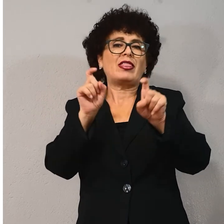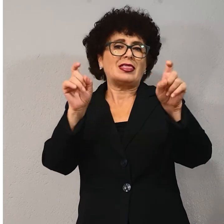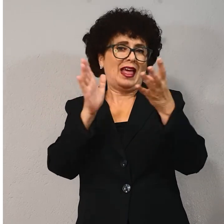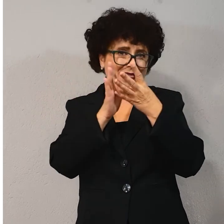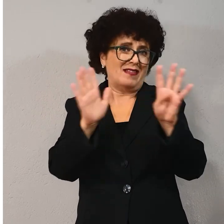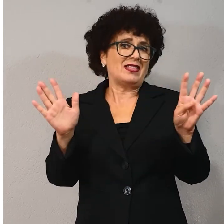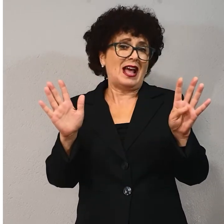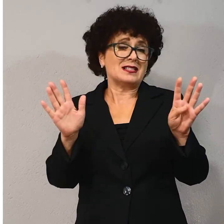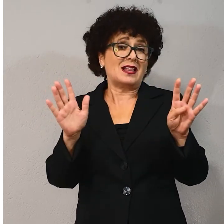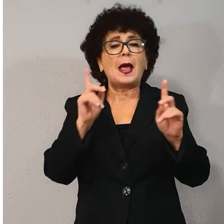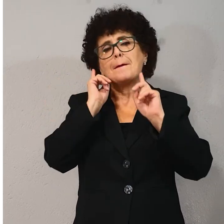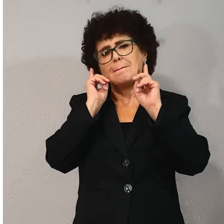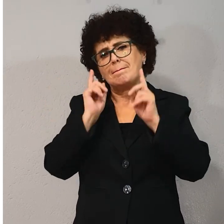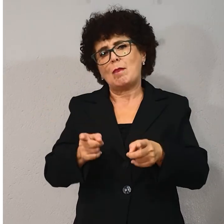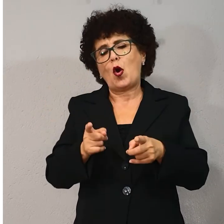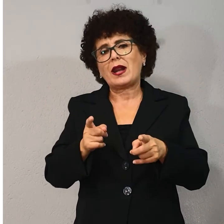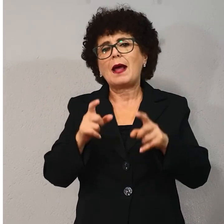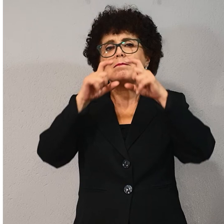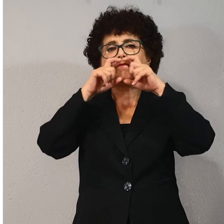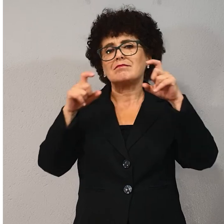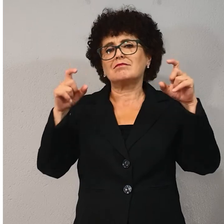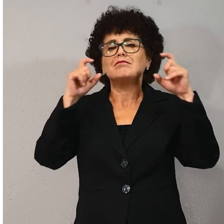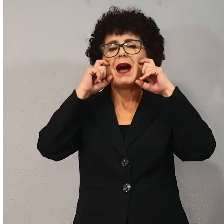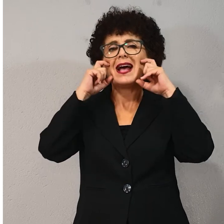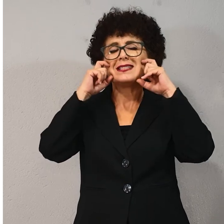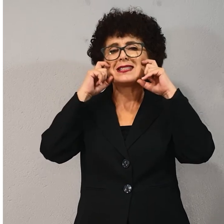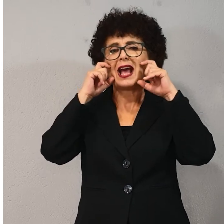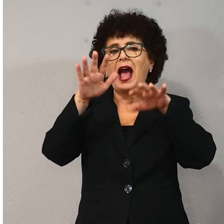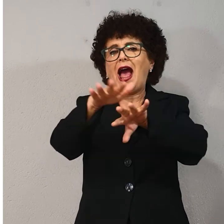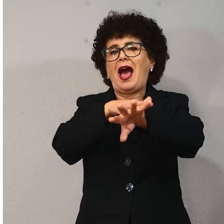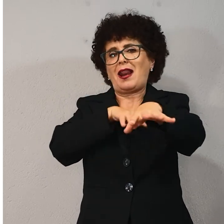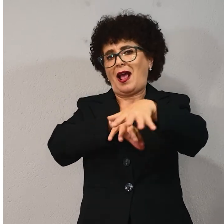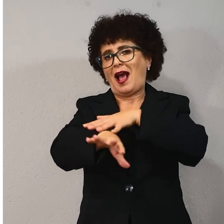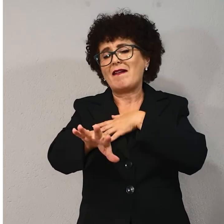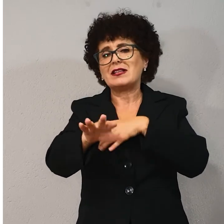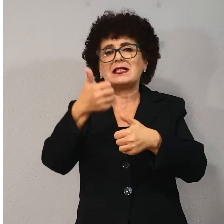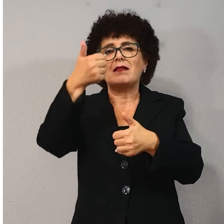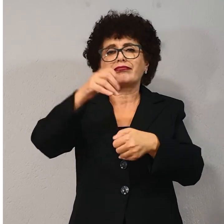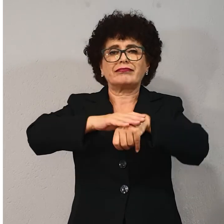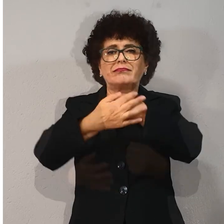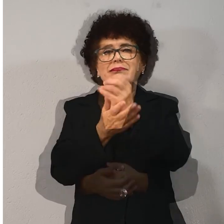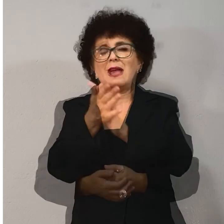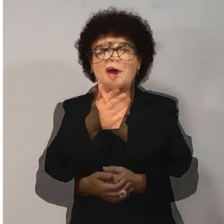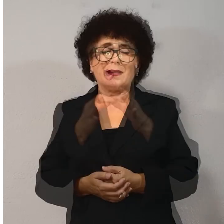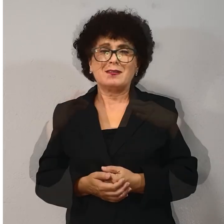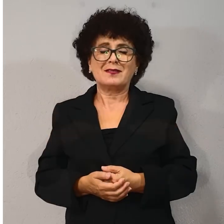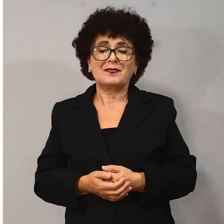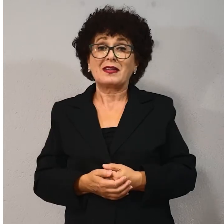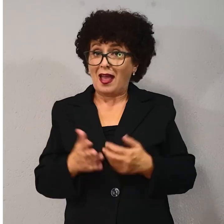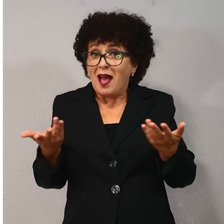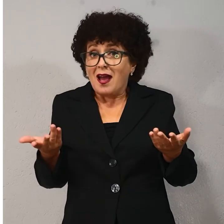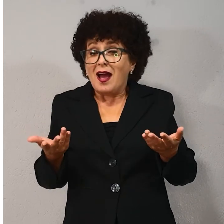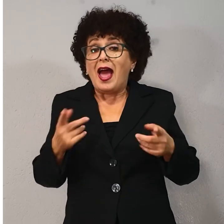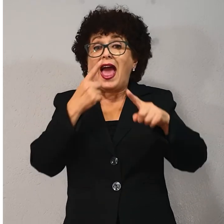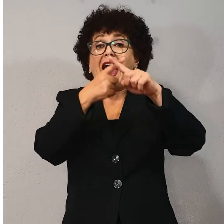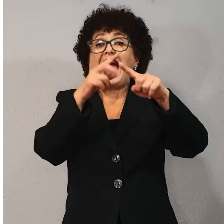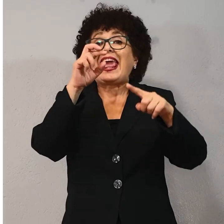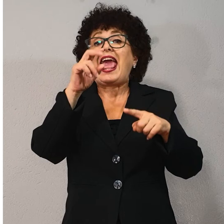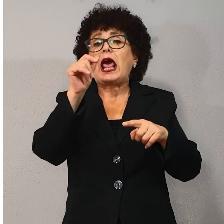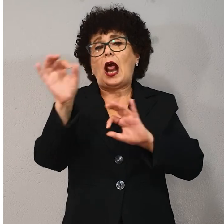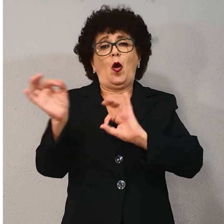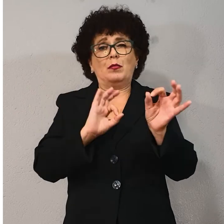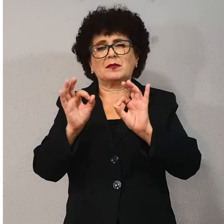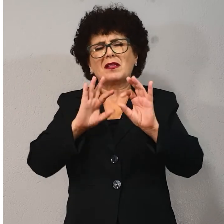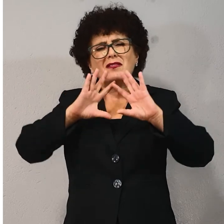COVID-19, задолжително носење на маски, ракавици и дезинфекција на раце. При тоа, Хера ги